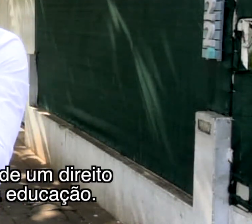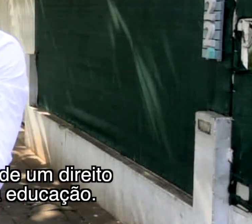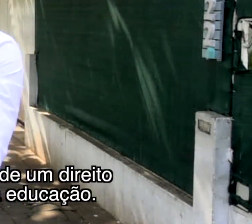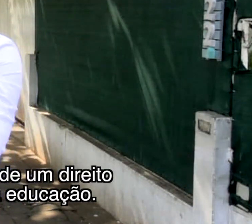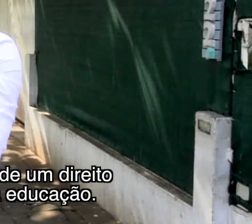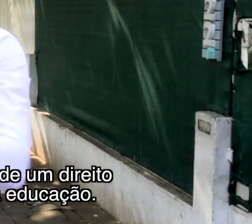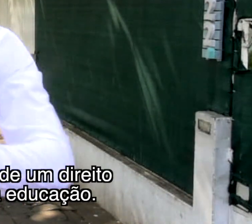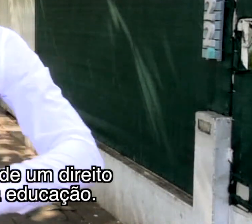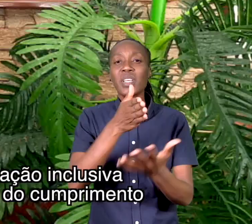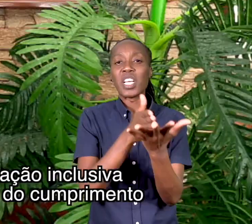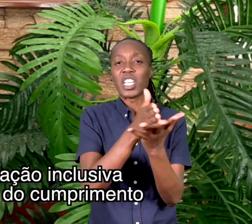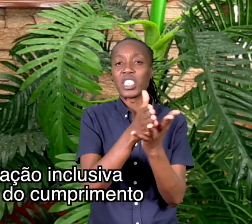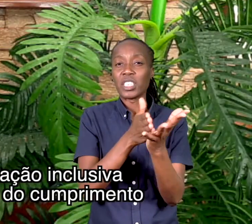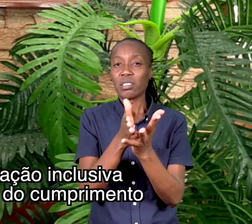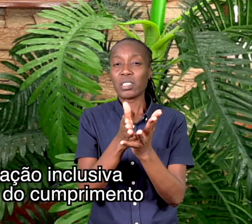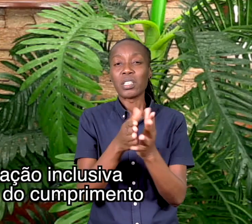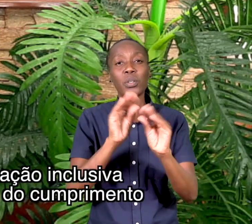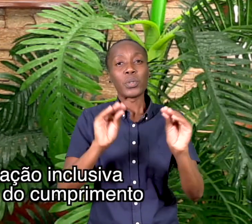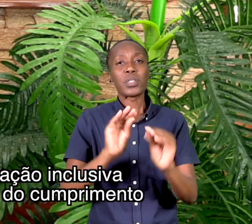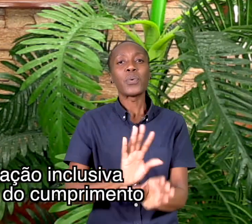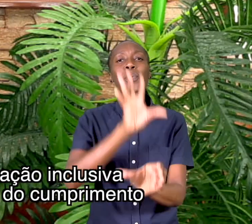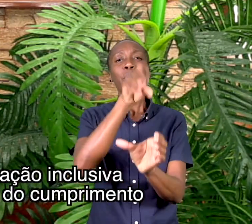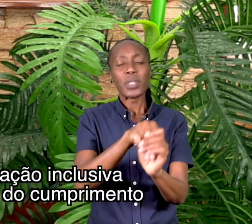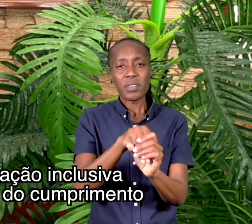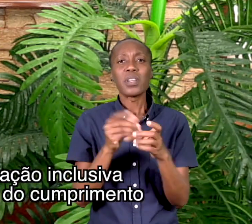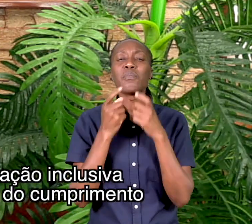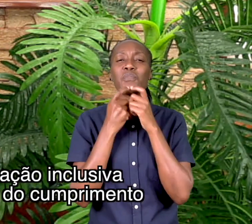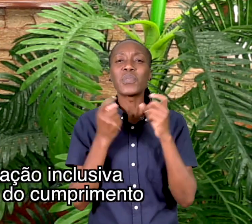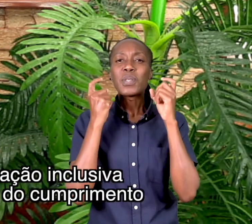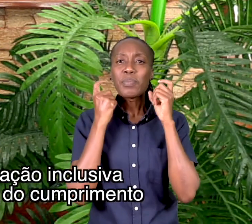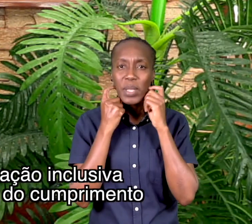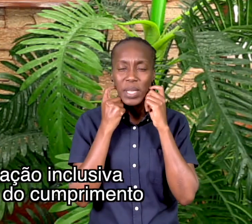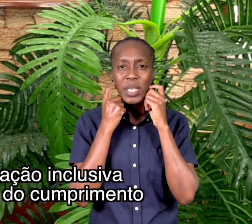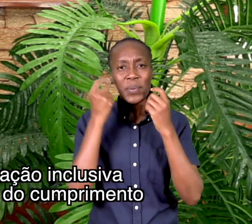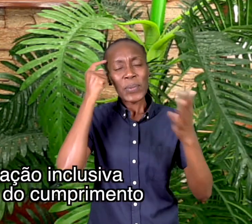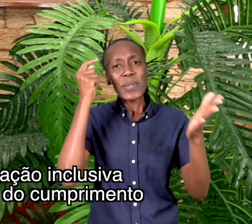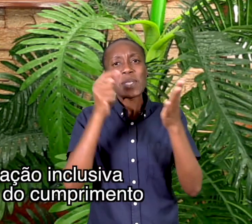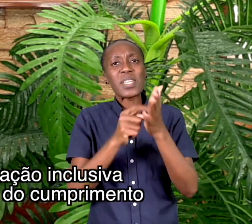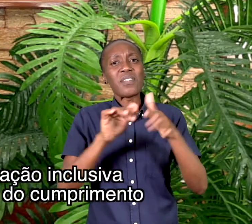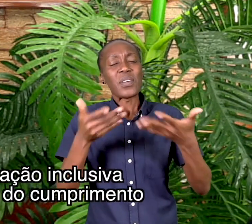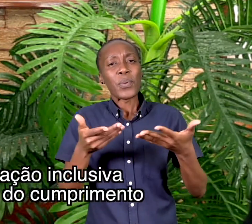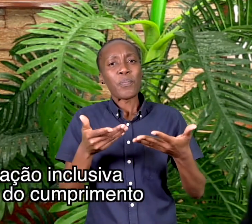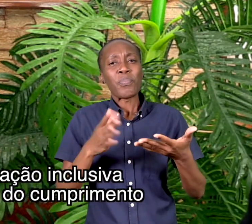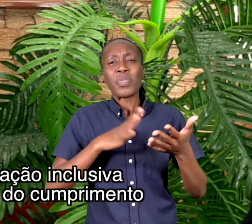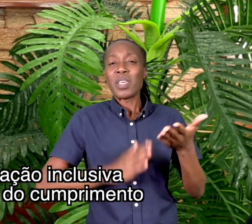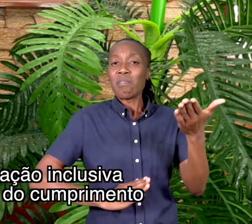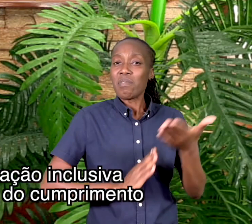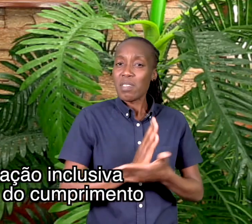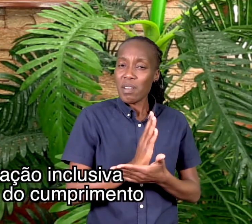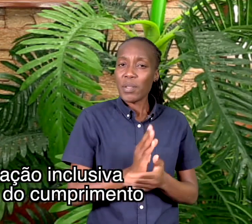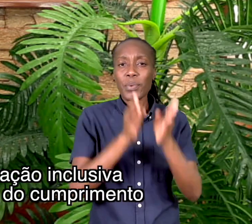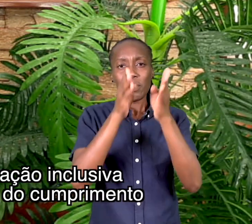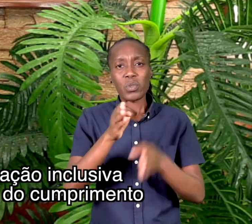educação. Falar da estratégia de educação inclusiva em Moçambique é o culminar